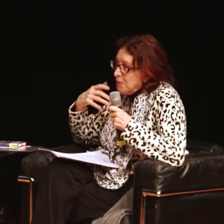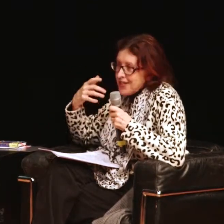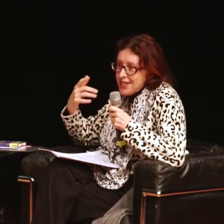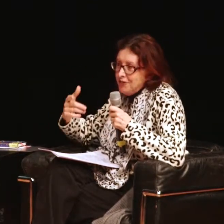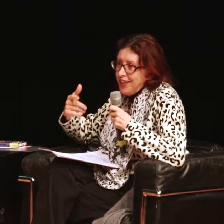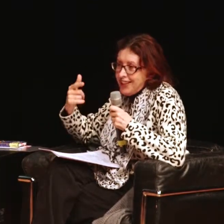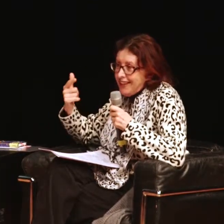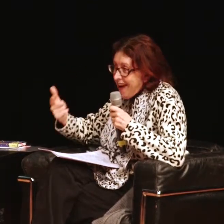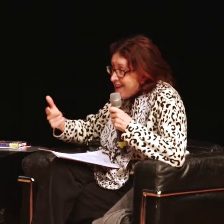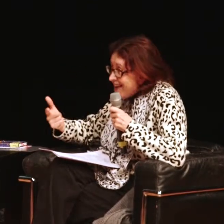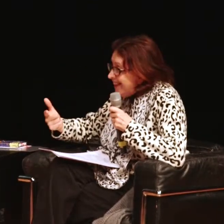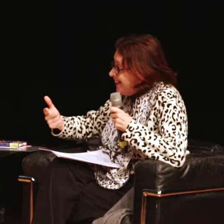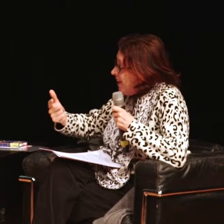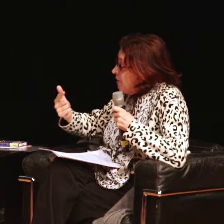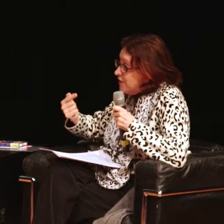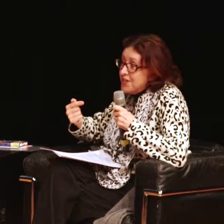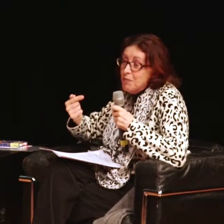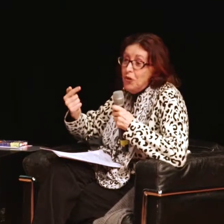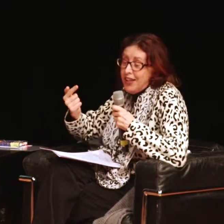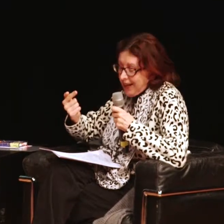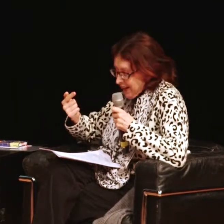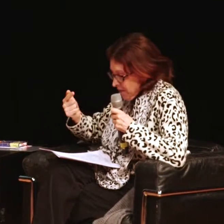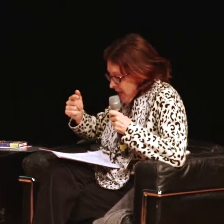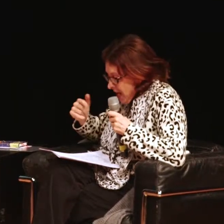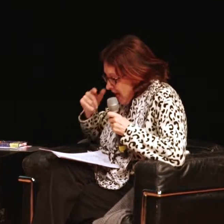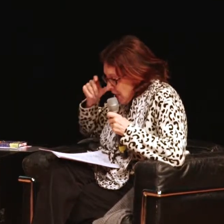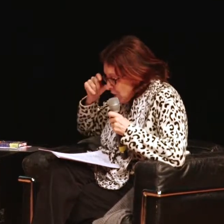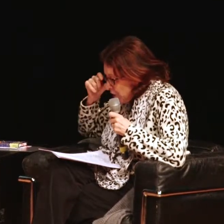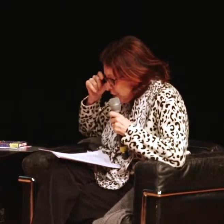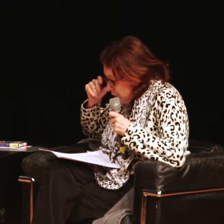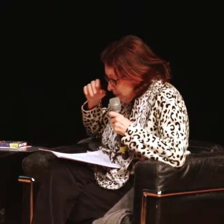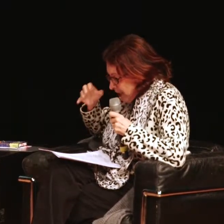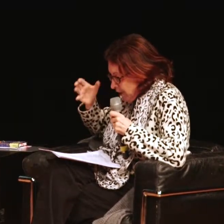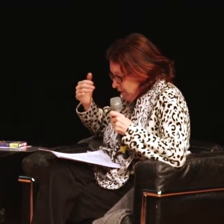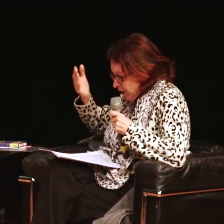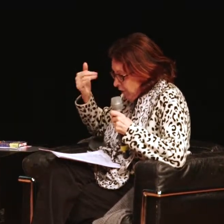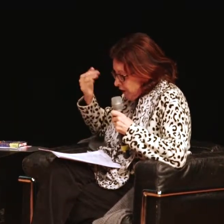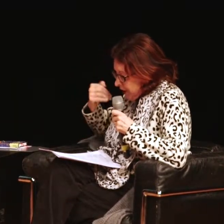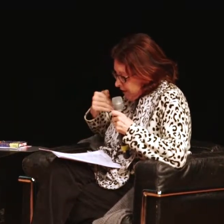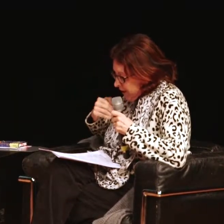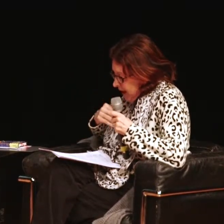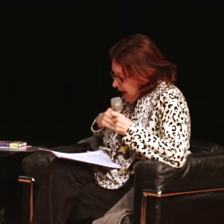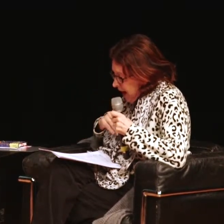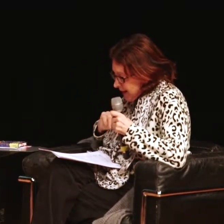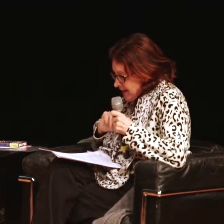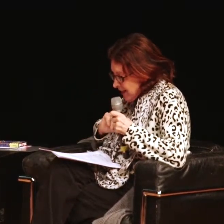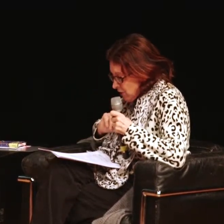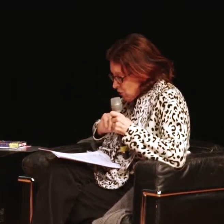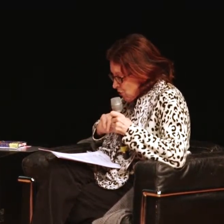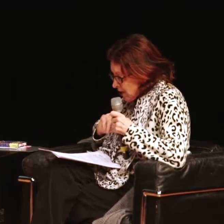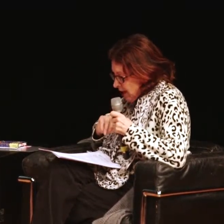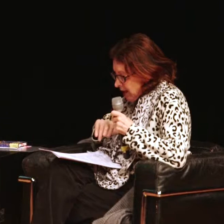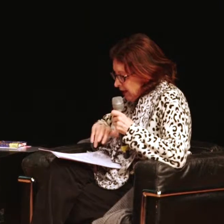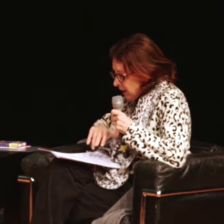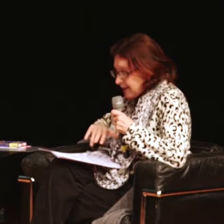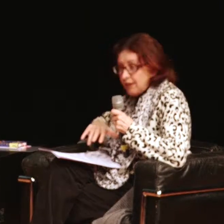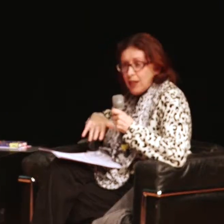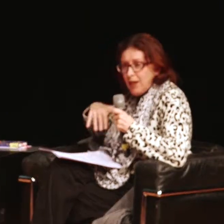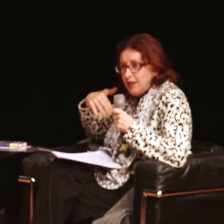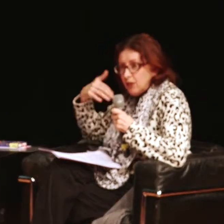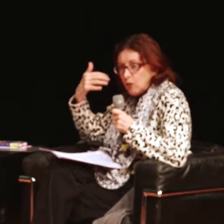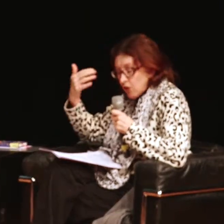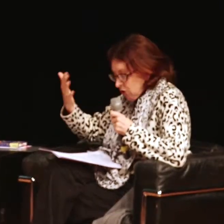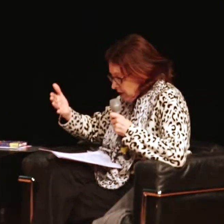para a formação da ideia da infância moderna. Então, eu vou me referir a requisitos que